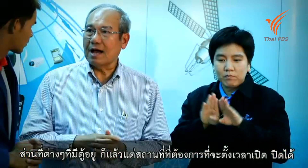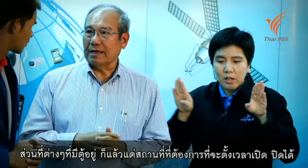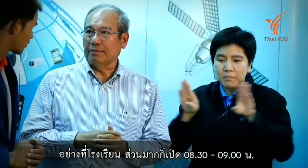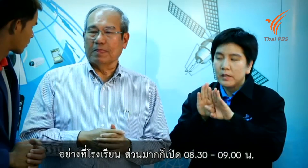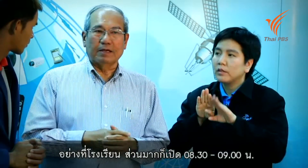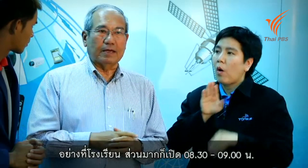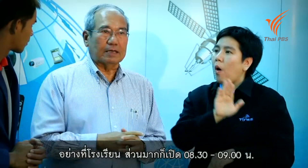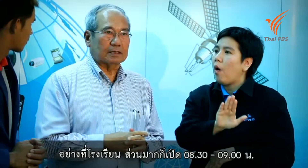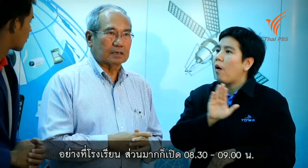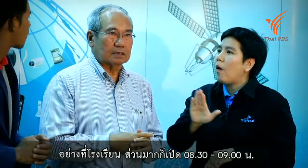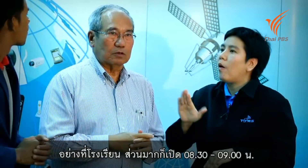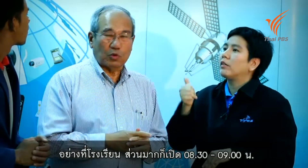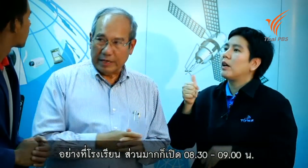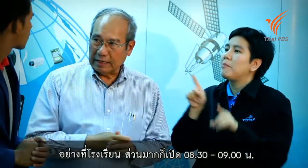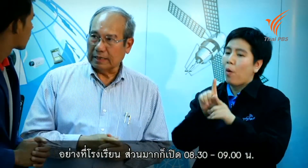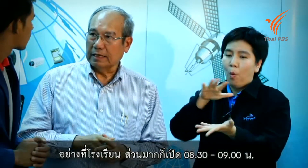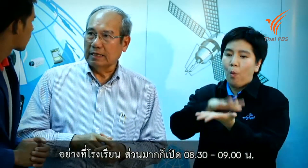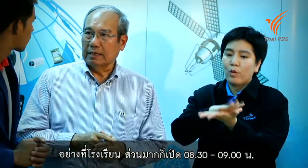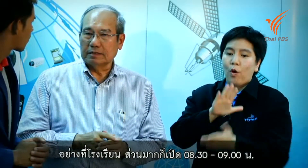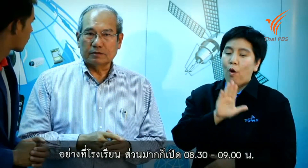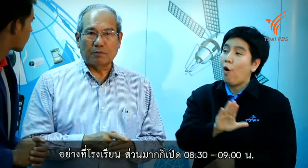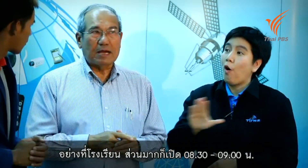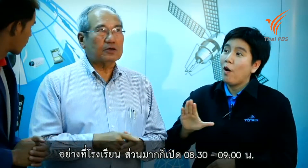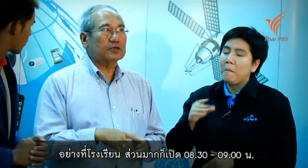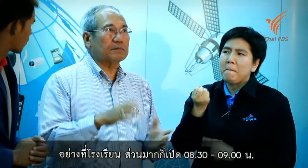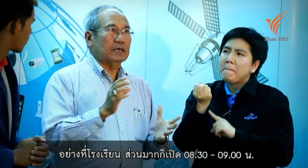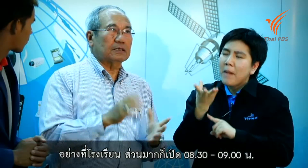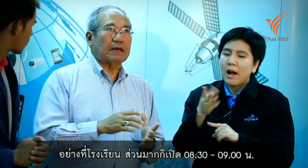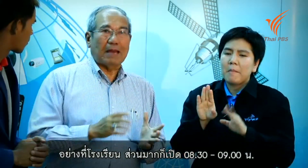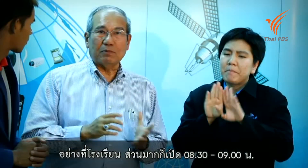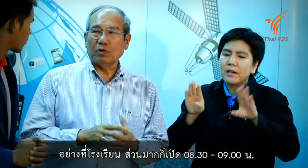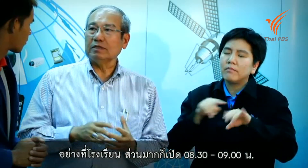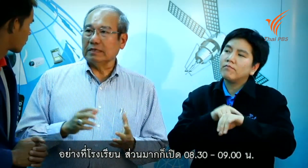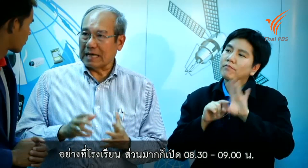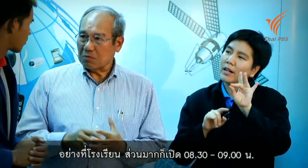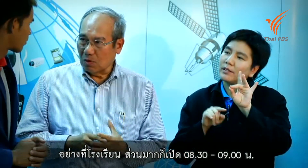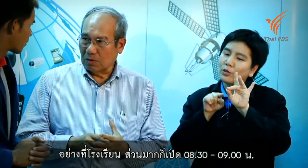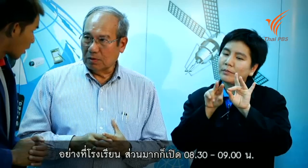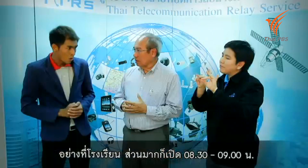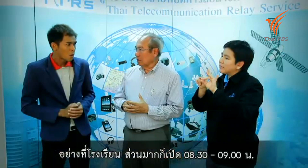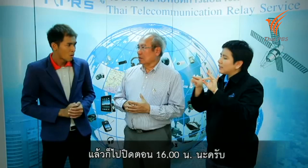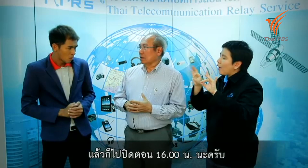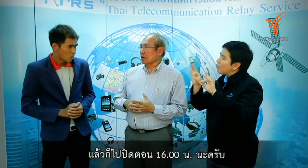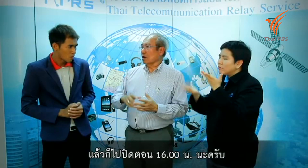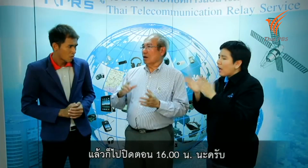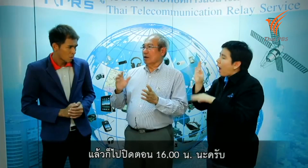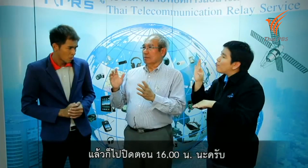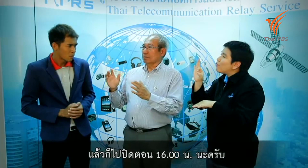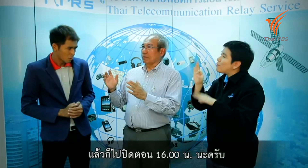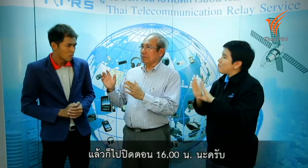ปิดได้อย่างโรงเรียนส่วนมากเขาก็จะเปิดตั้งแต่8โมงครึ่งหรือ9โมง